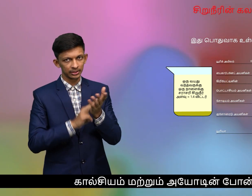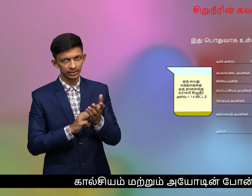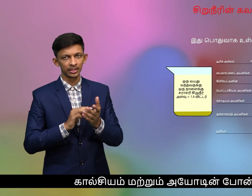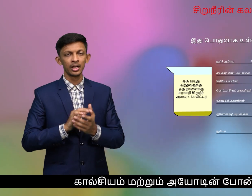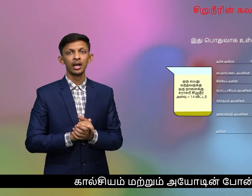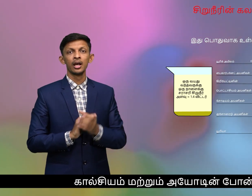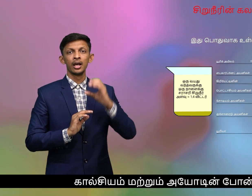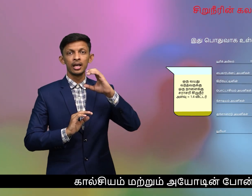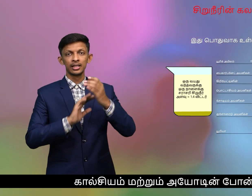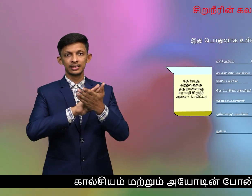1.5%